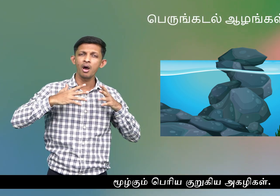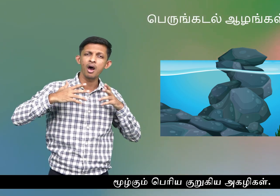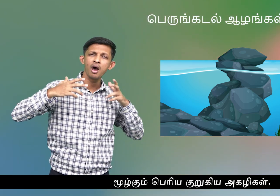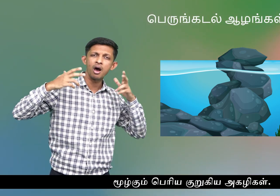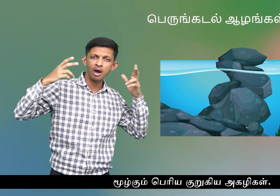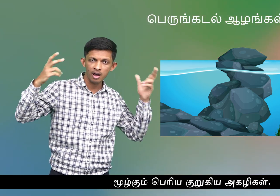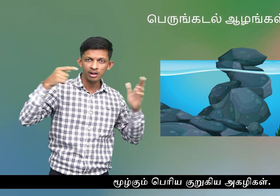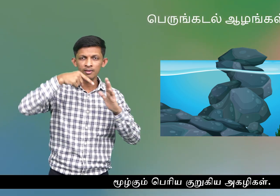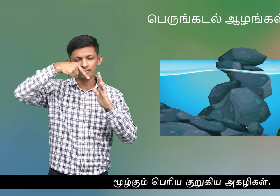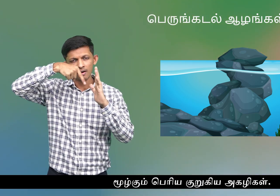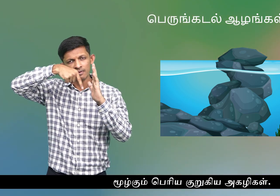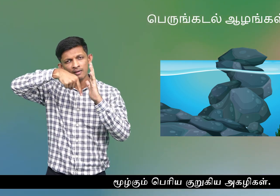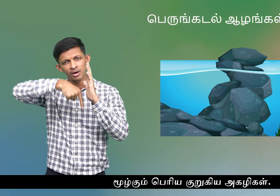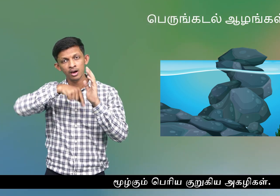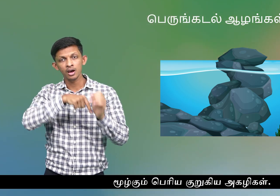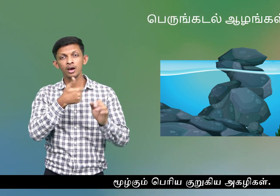மூழ்கும் பெரிய குறுகிய அகழிகள்.